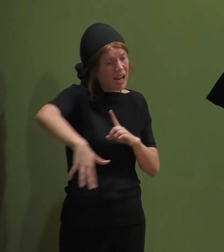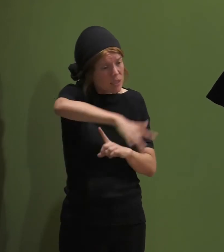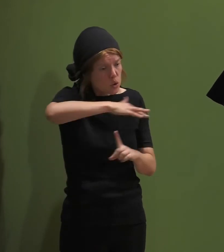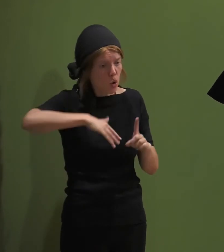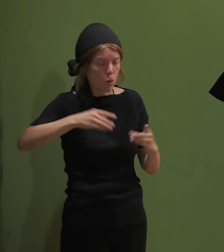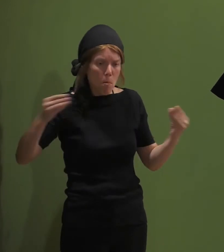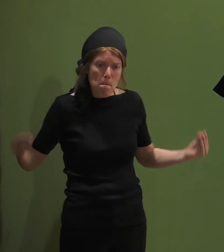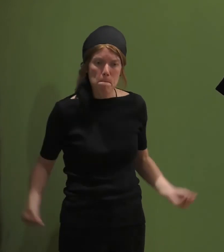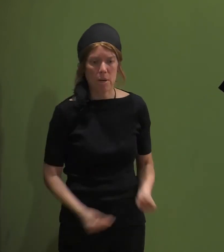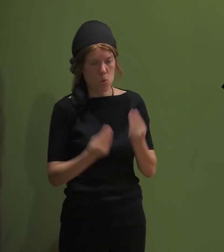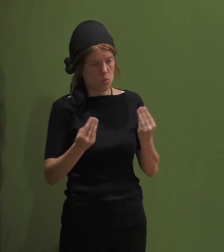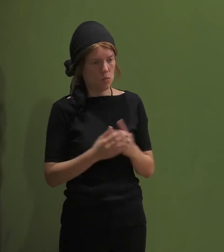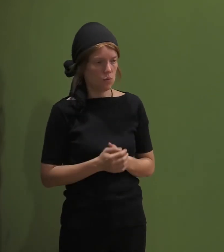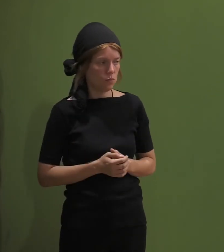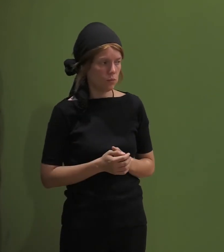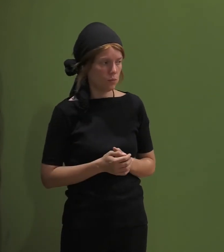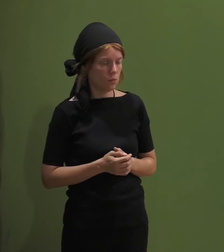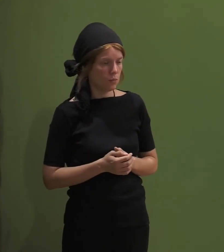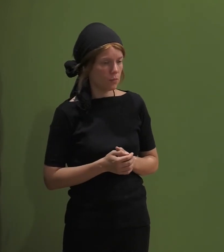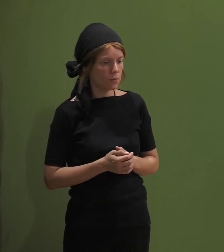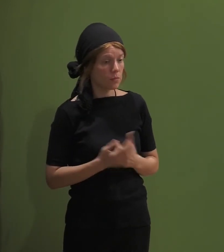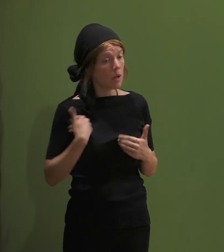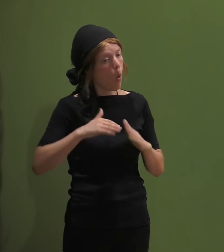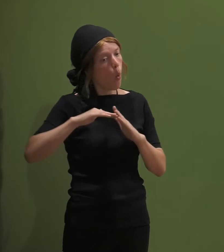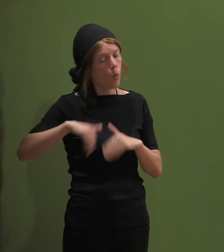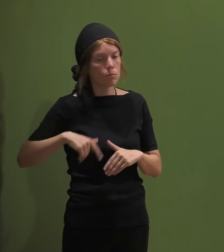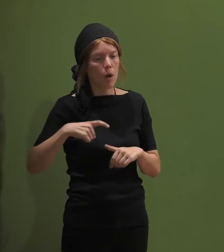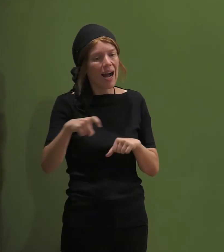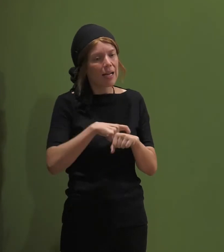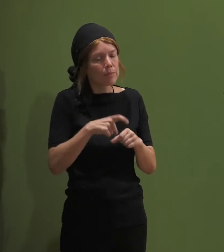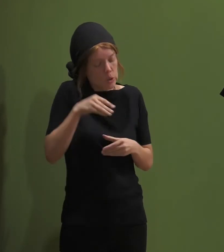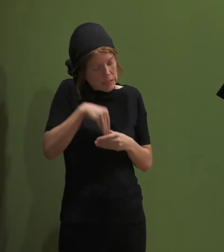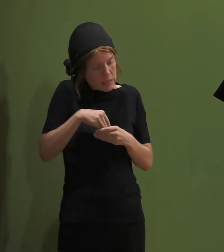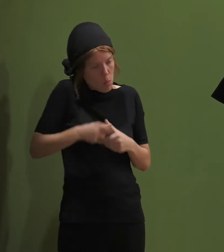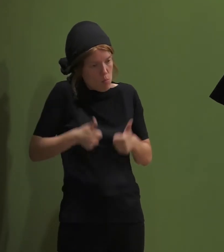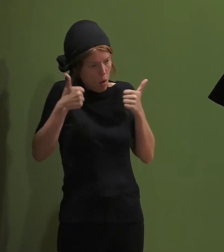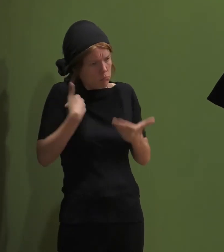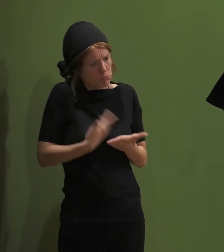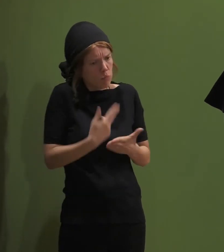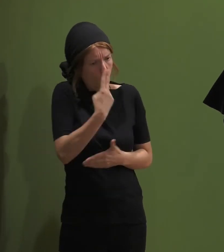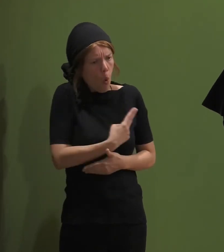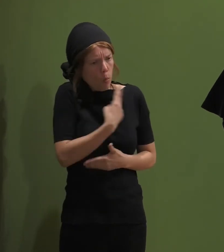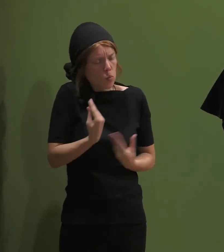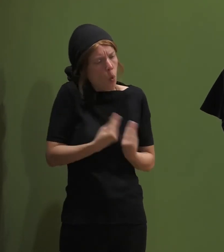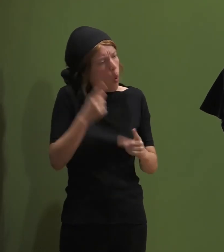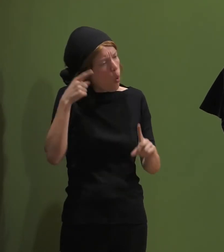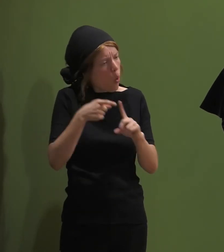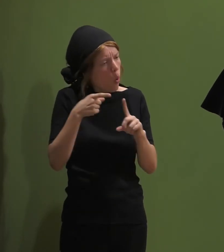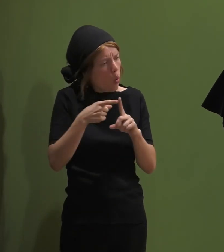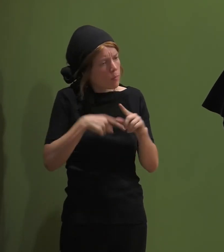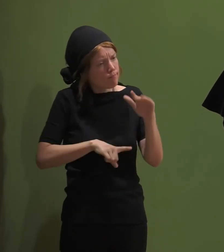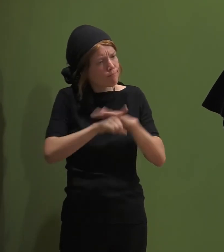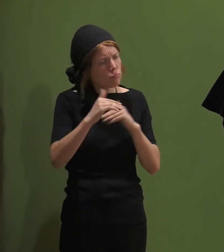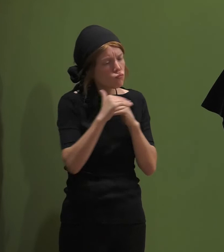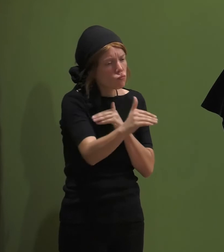que pertenece y al que se debe. Y, por último, en un aspecto más interno y para demostrar nuestro compromiso con los objetivos de